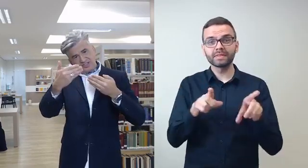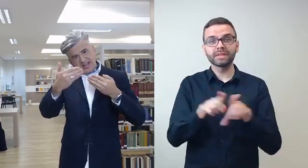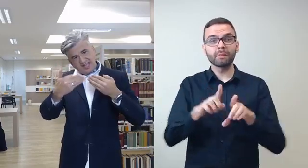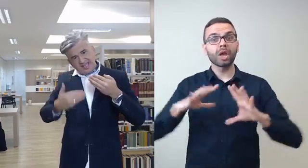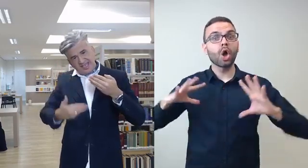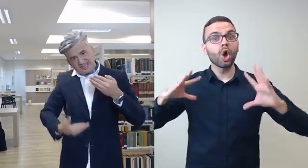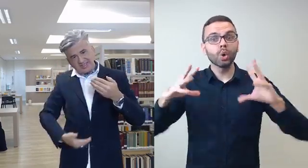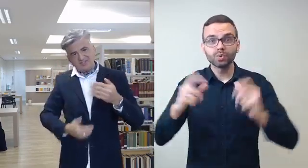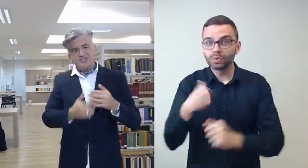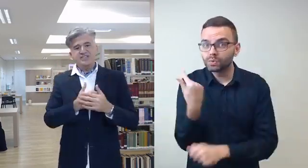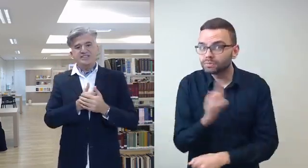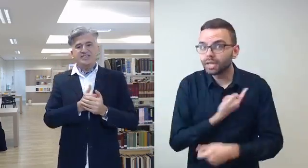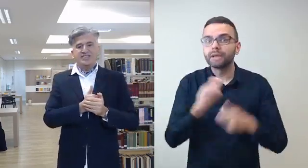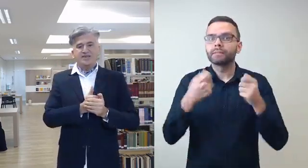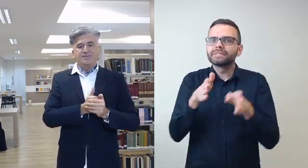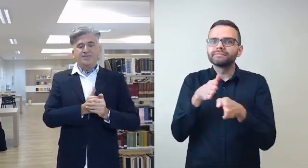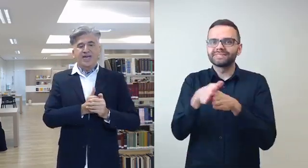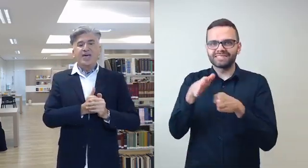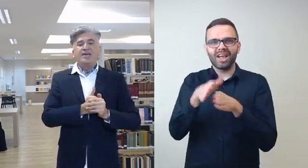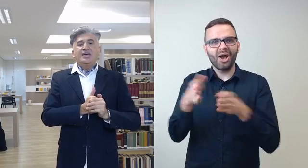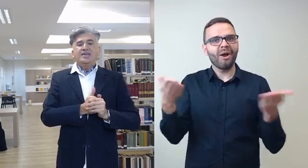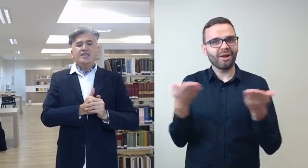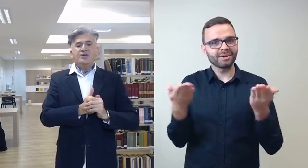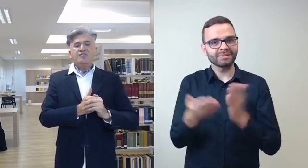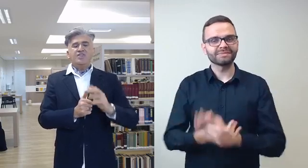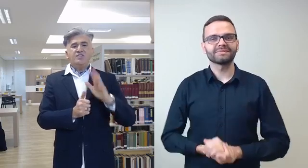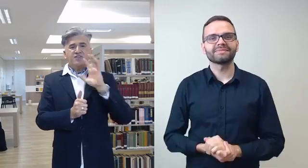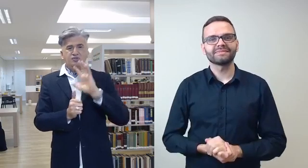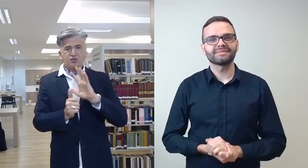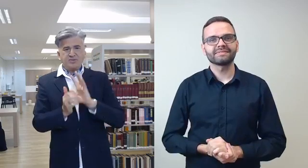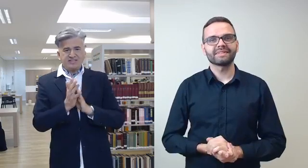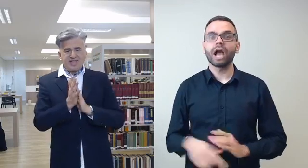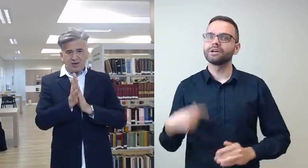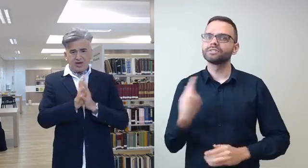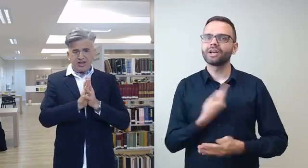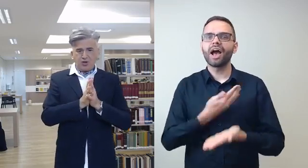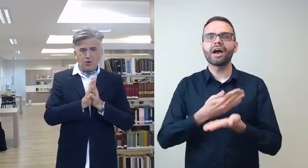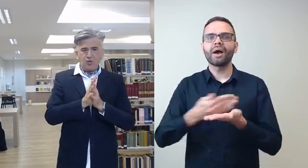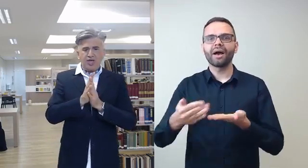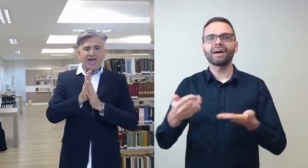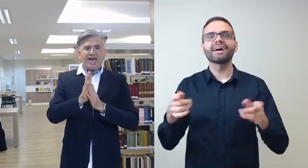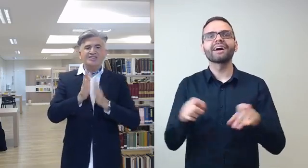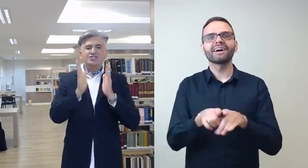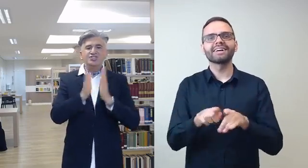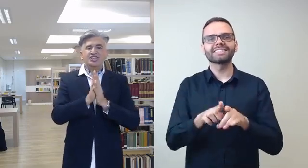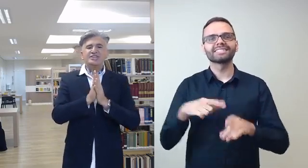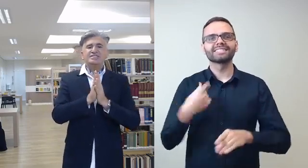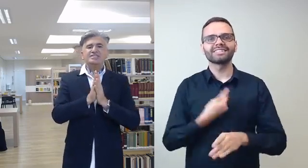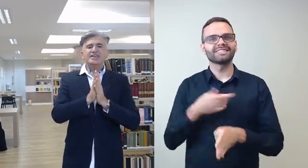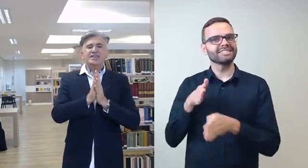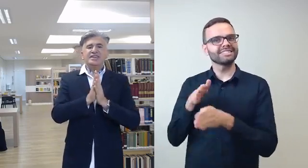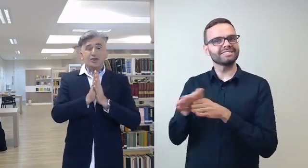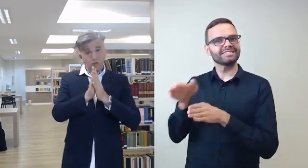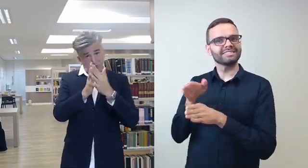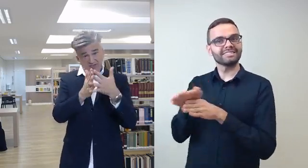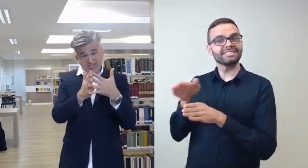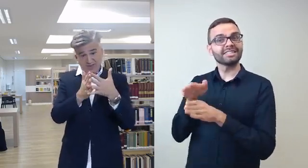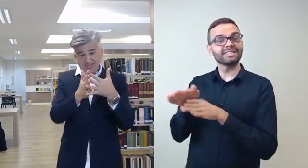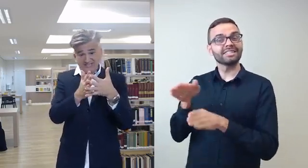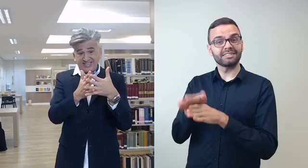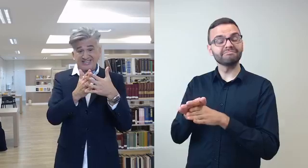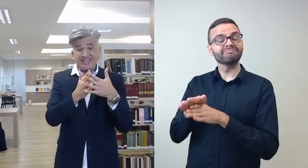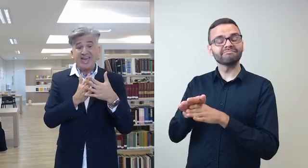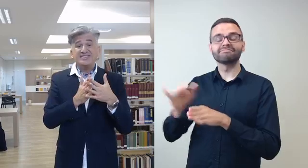gente traga essas dicas aqui, tá? Então, enfim, vamos começar agora com as dicas que eu